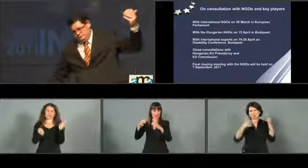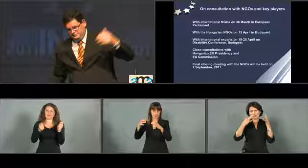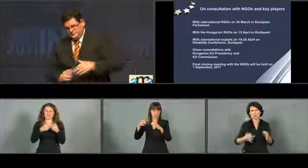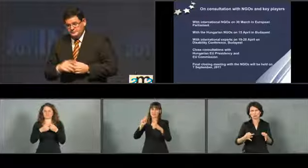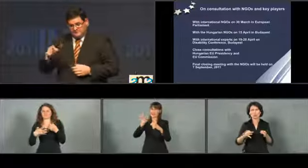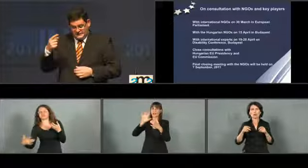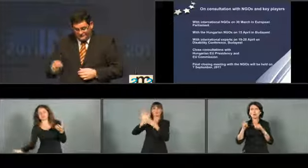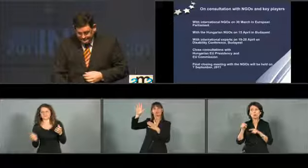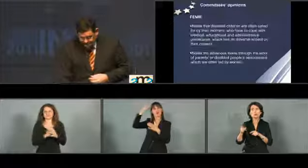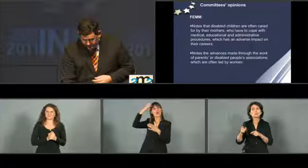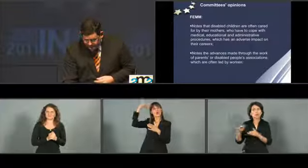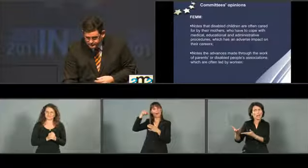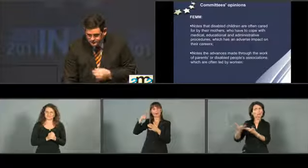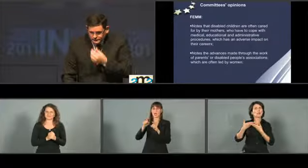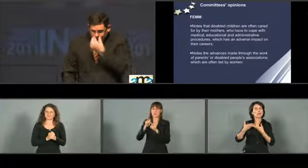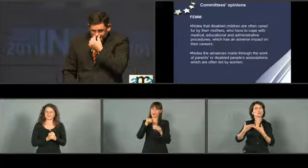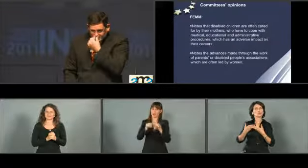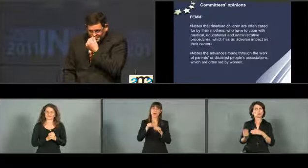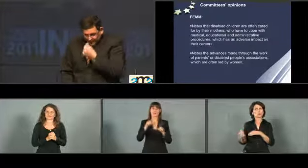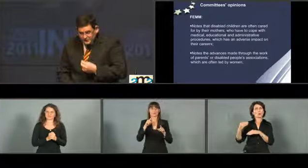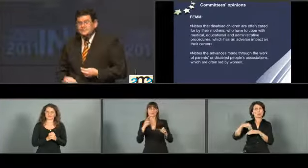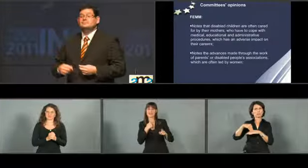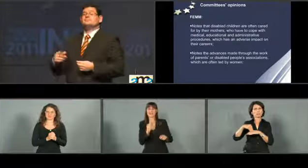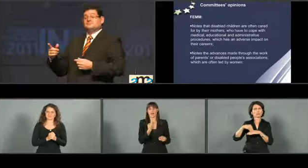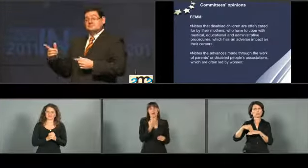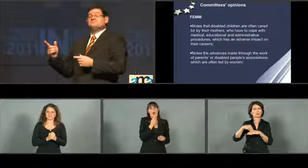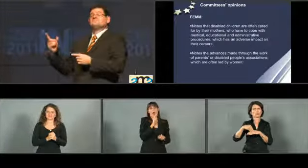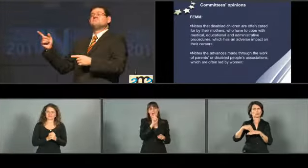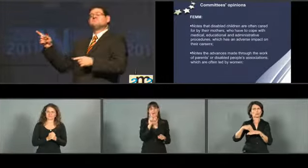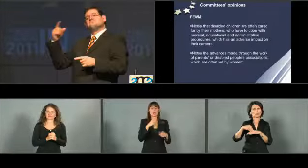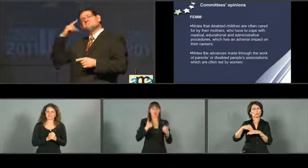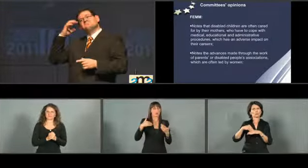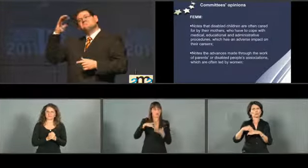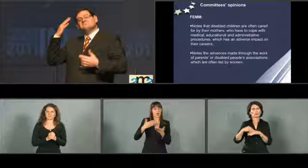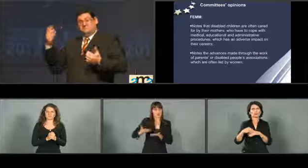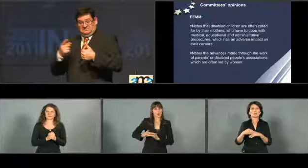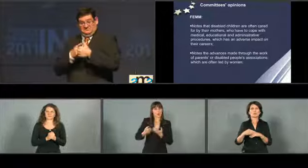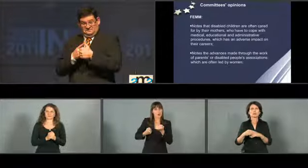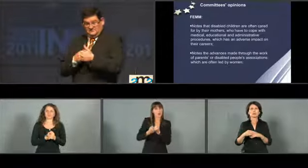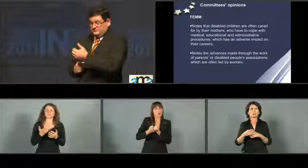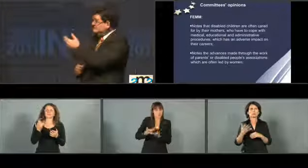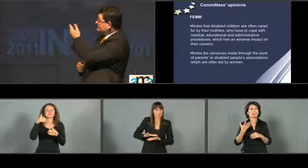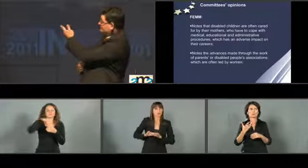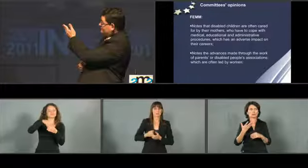Et donc beaucoup de modifications ont été apportées quant au rapport de base.